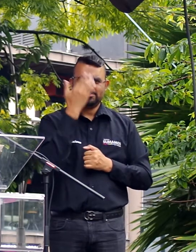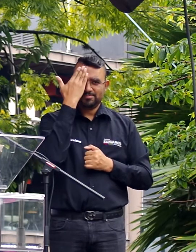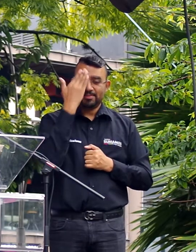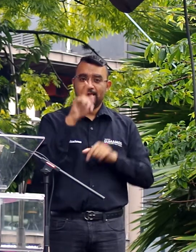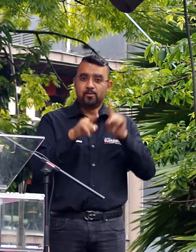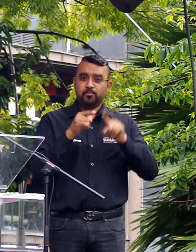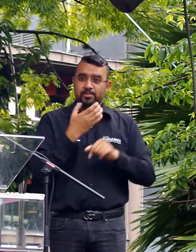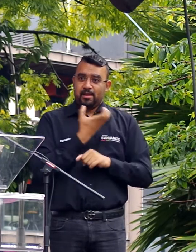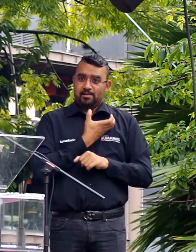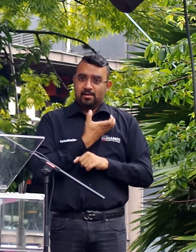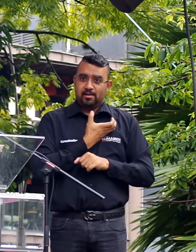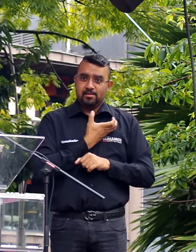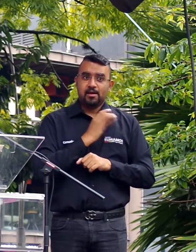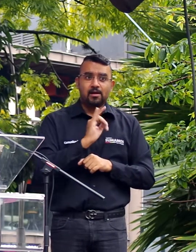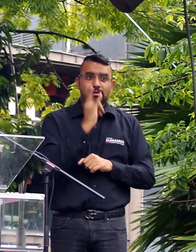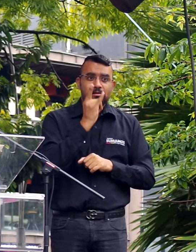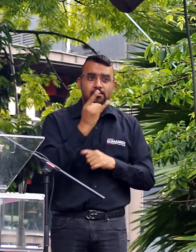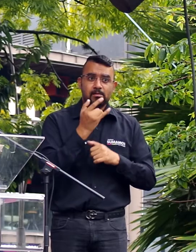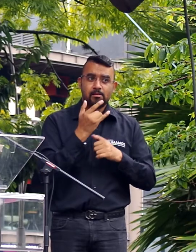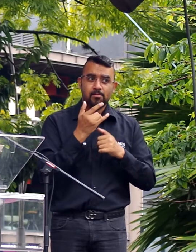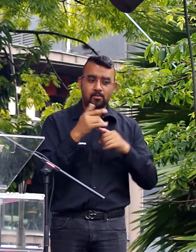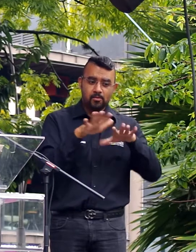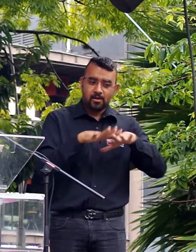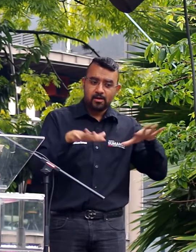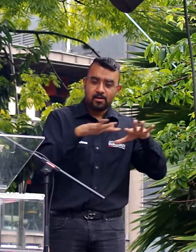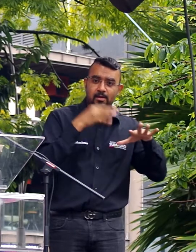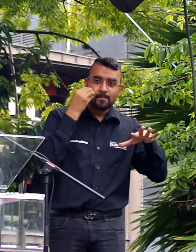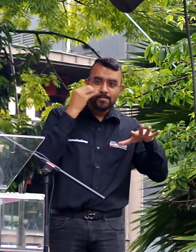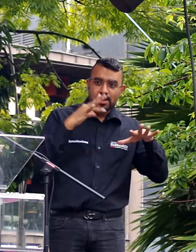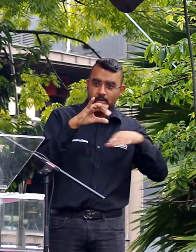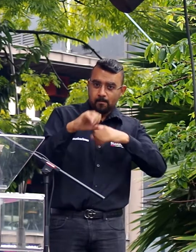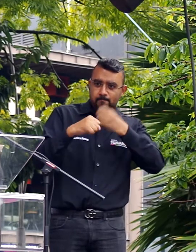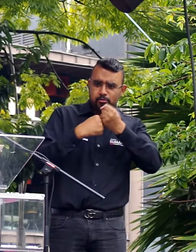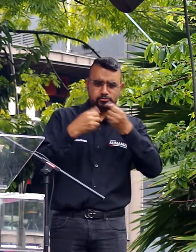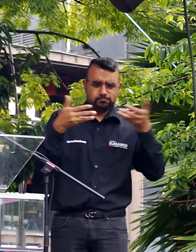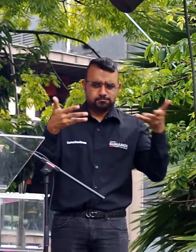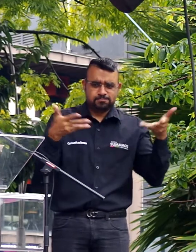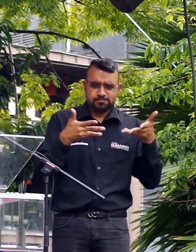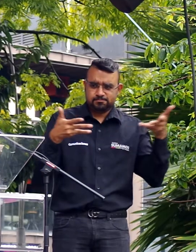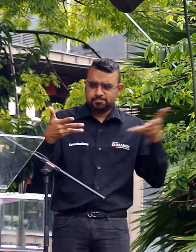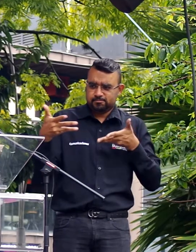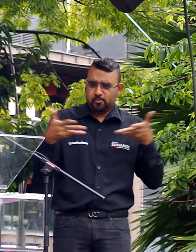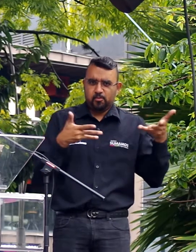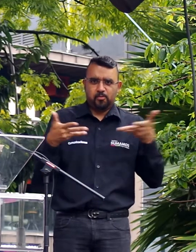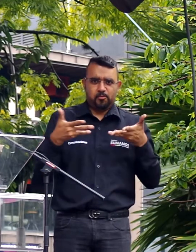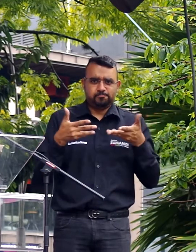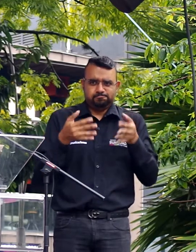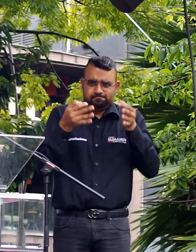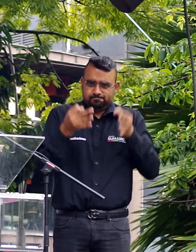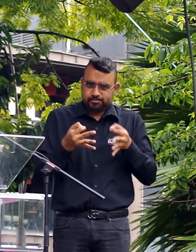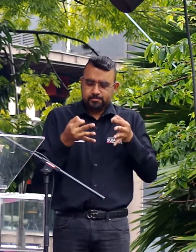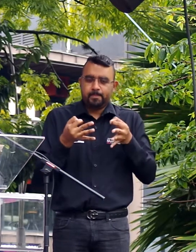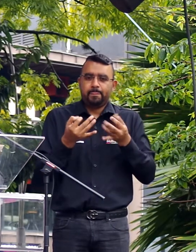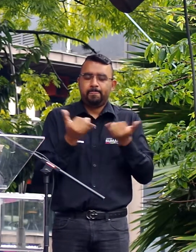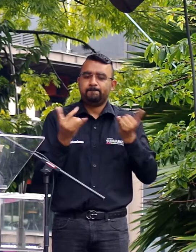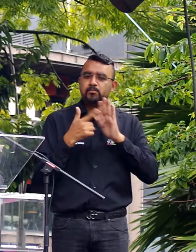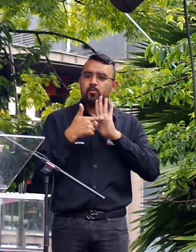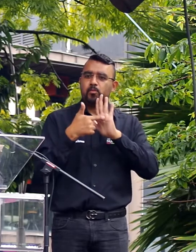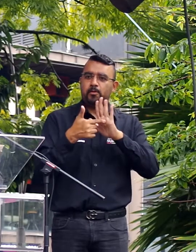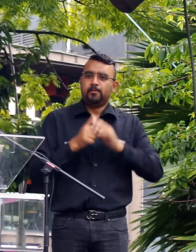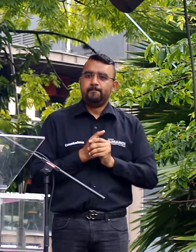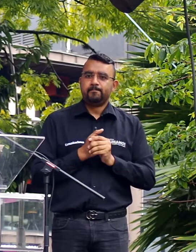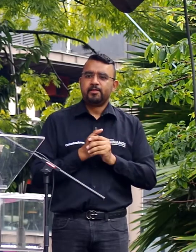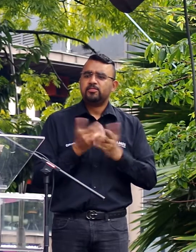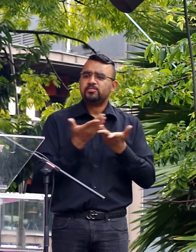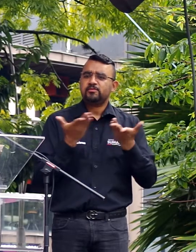aportado para que este municipio estén los mejores indicadores